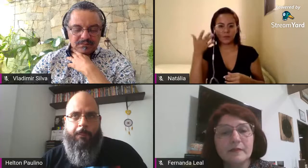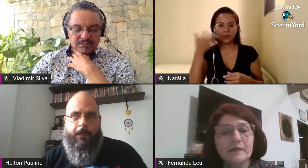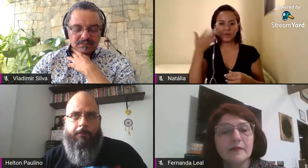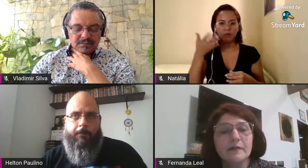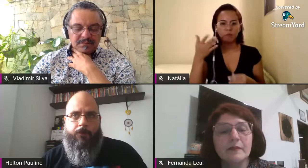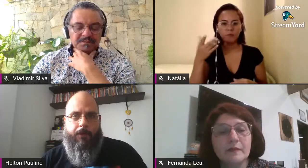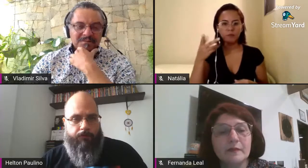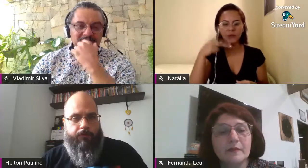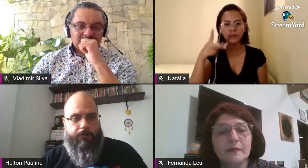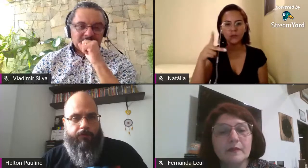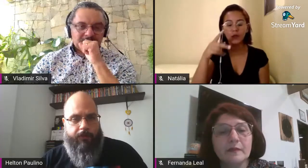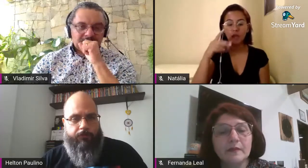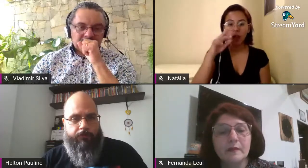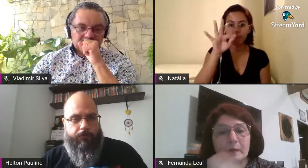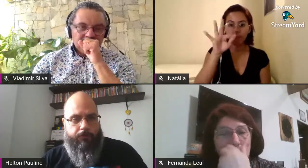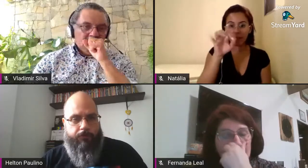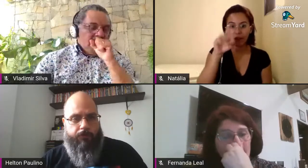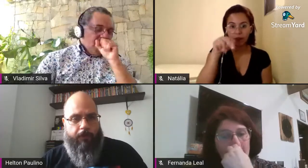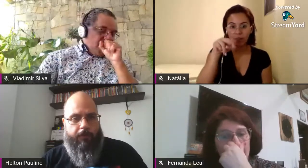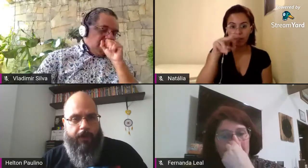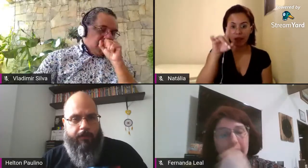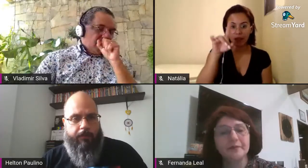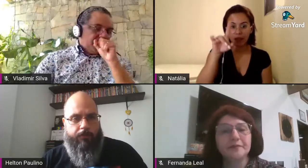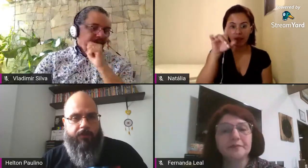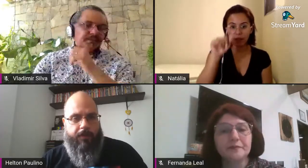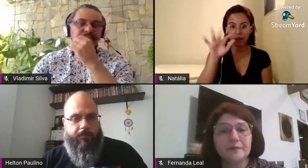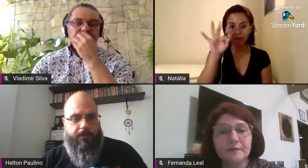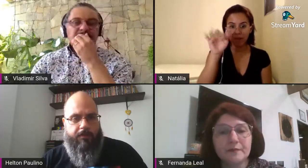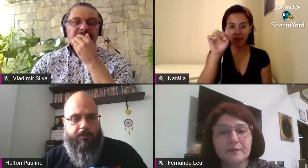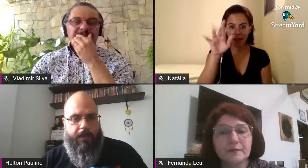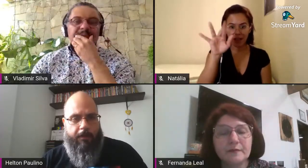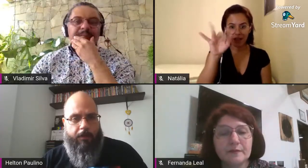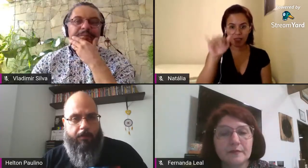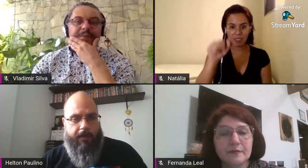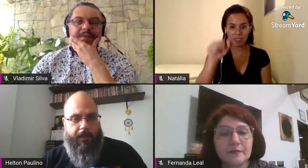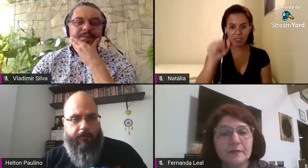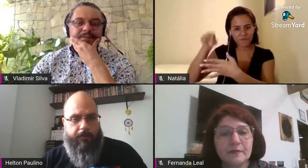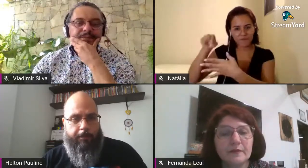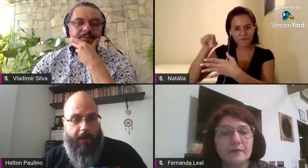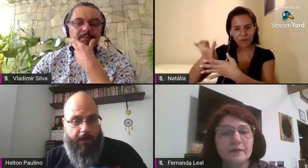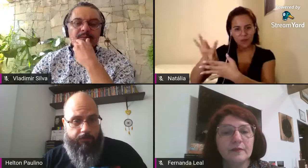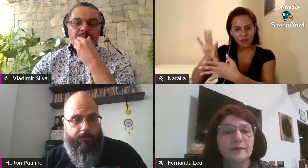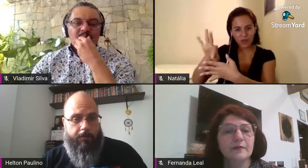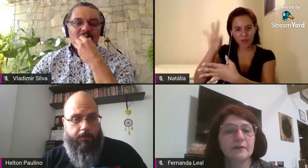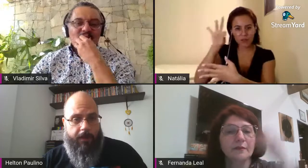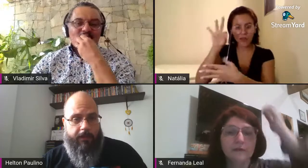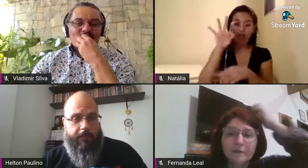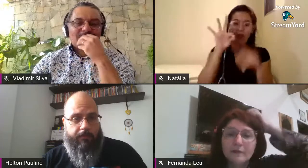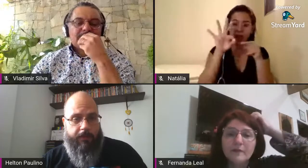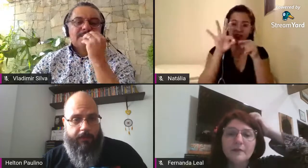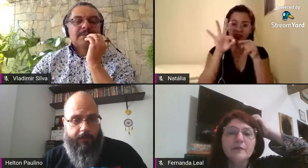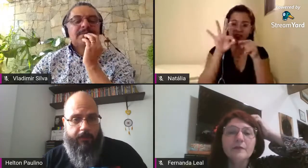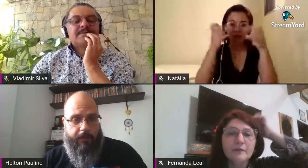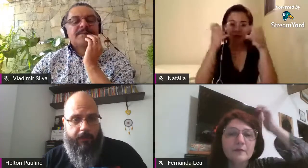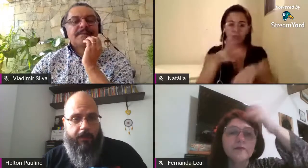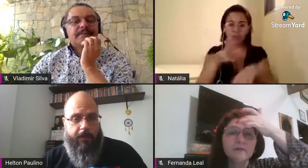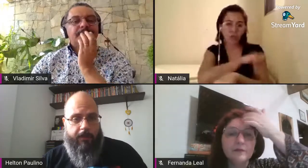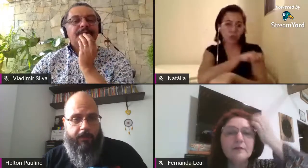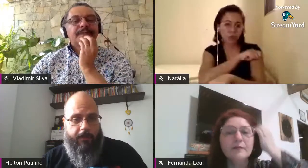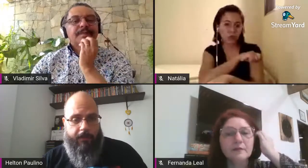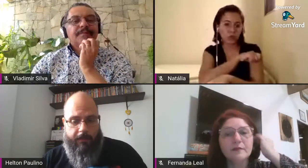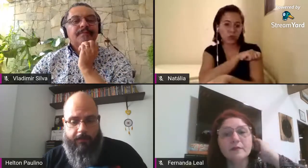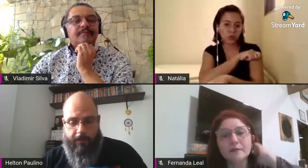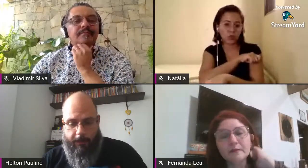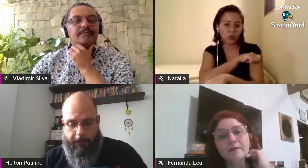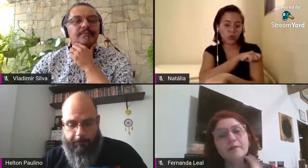importante, porque o nosso contexto do nosso alunado, muitas das vezes ele é bombardeado de prazos, é bombardeado